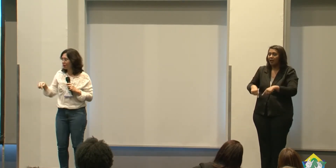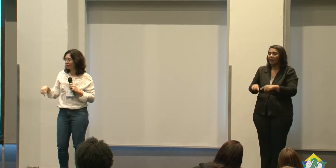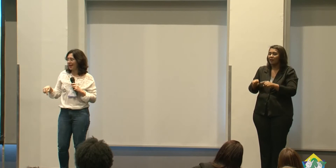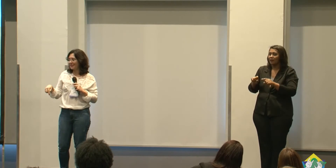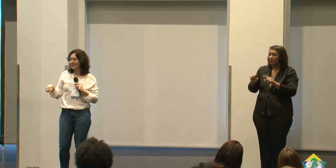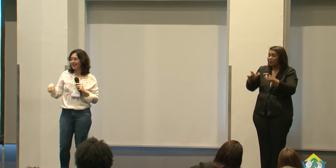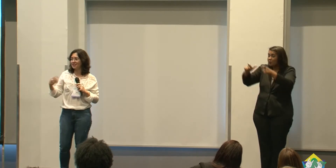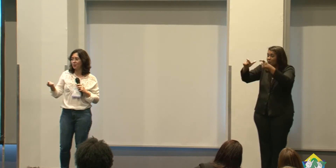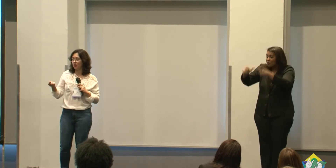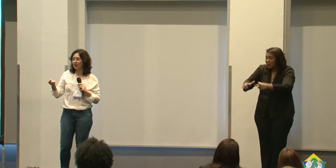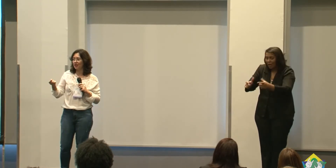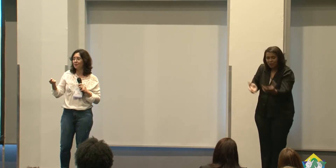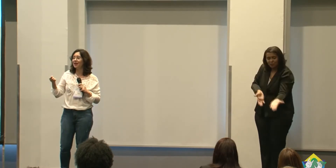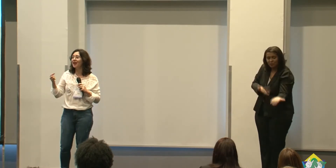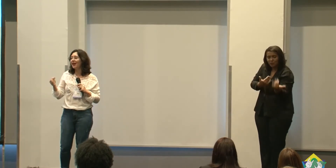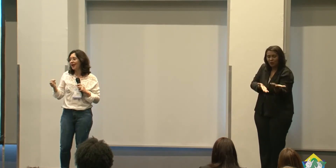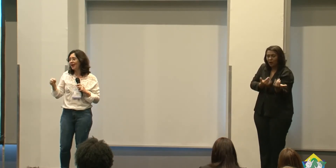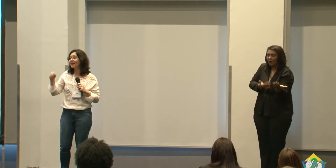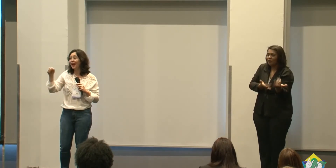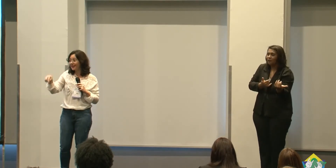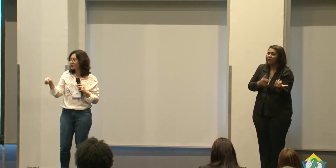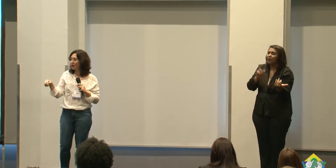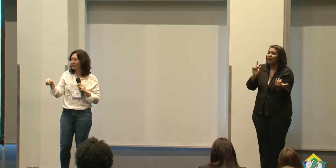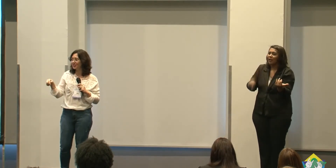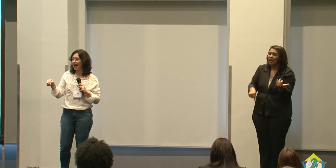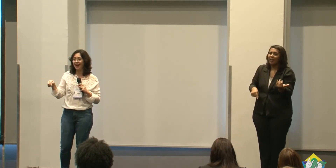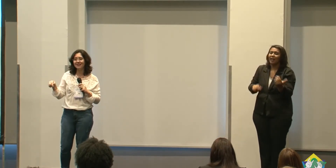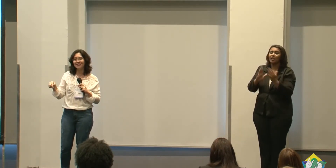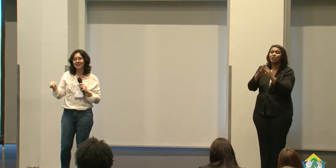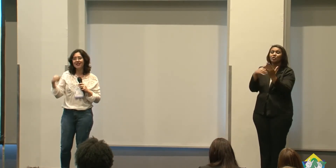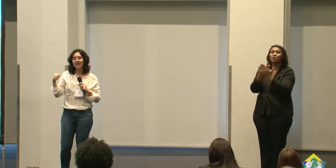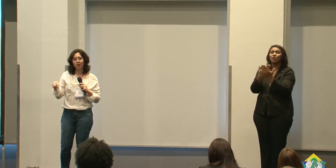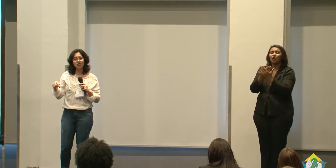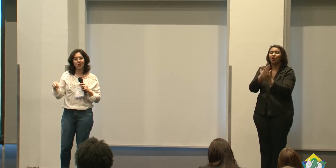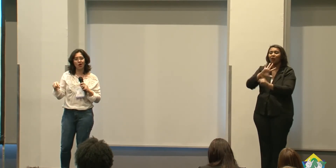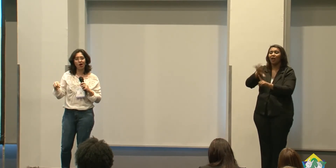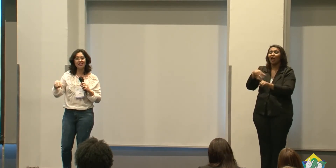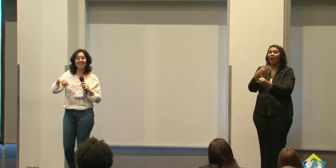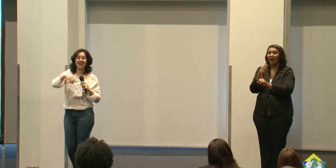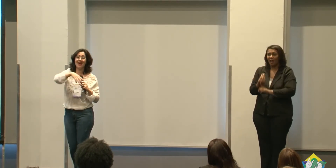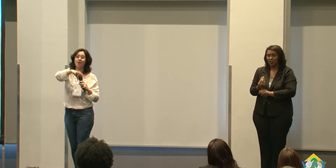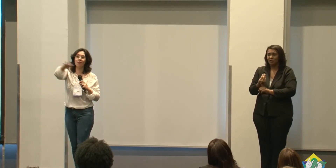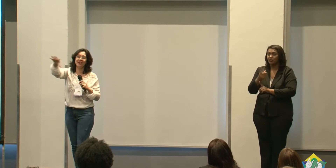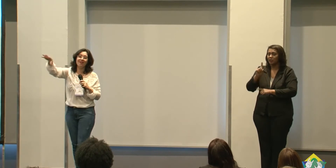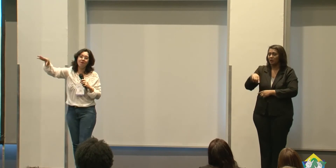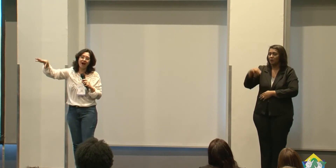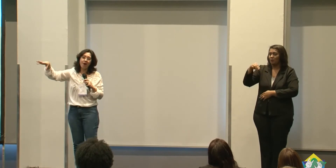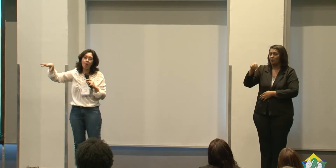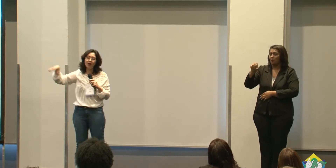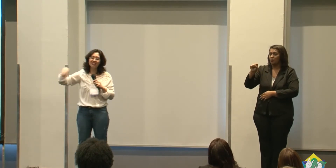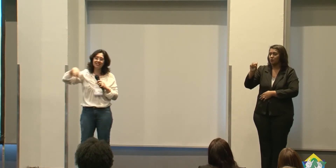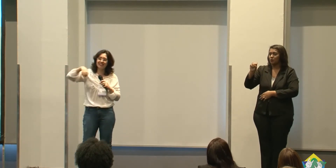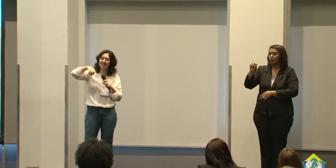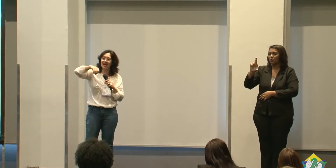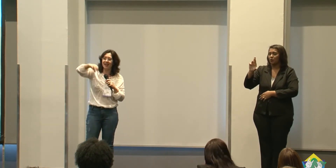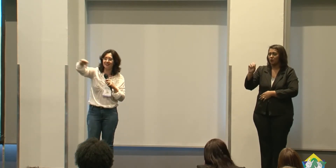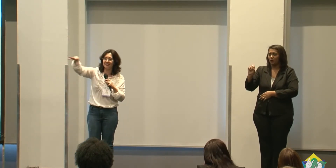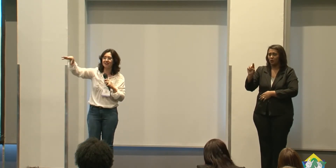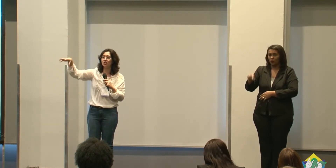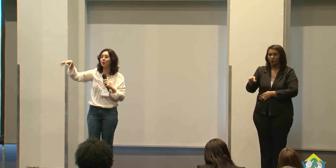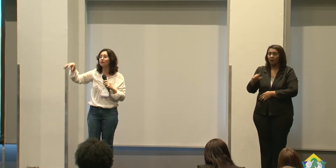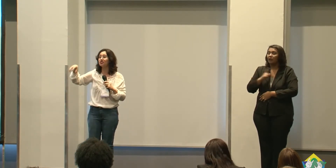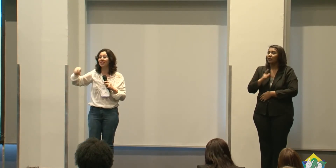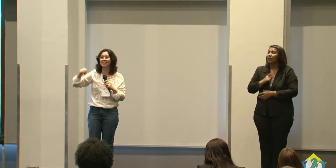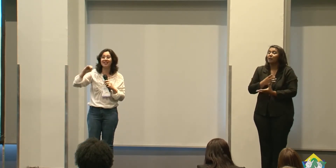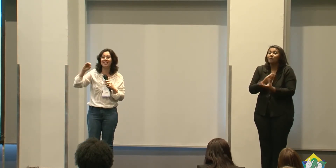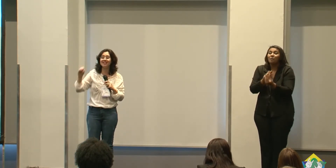aonde acontece esse programa é lá na Escola de Artes, em Mossoró, que reúne uma quantidade assim,